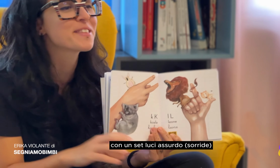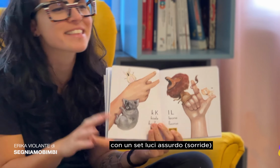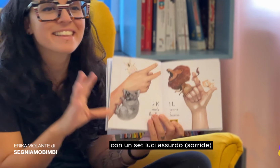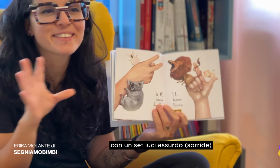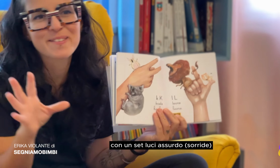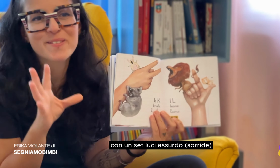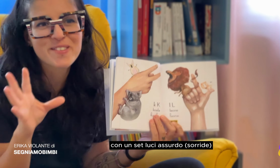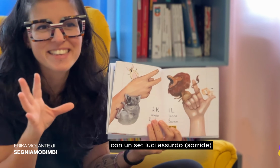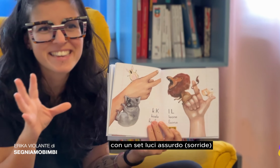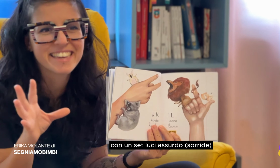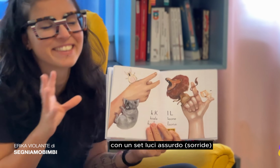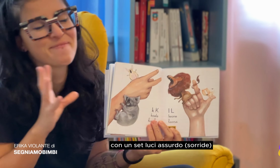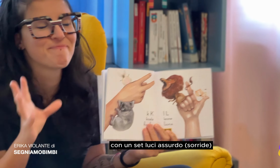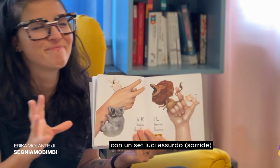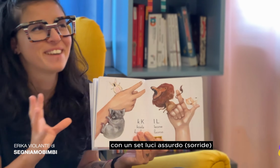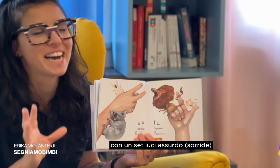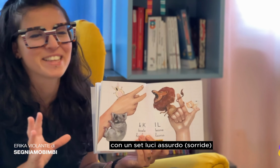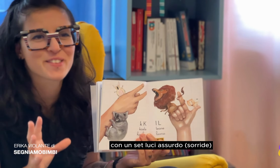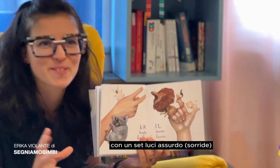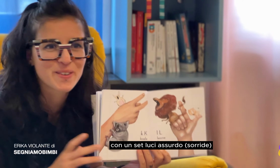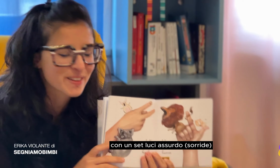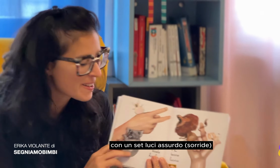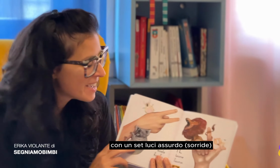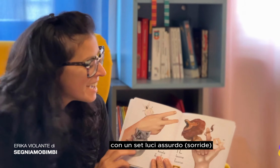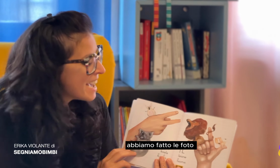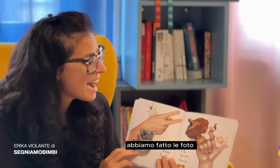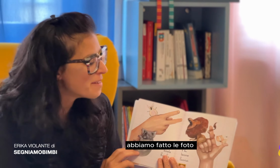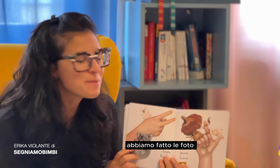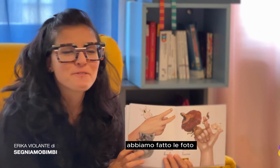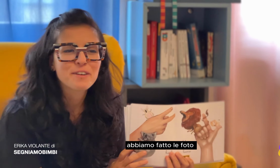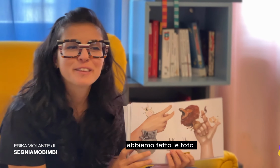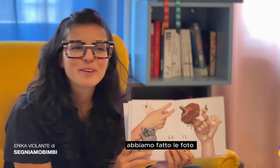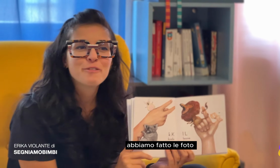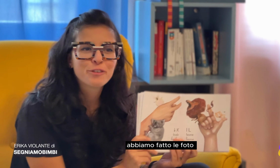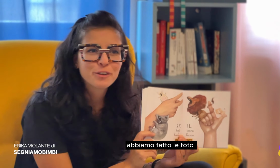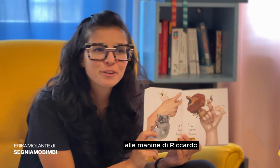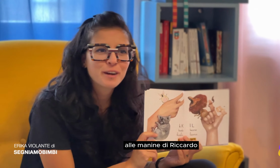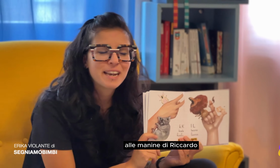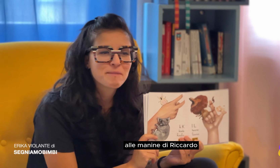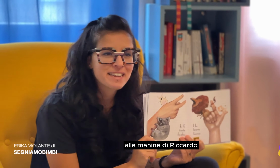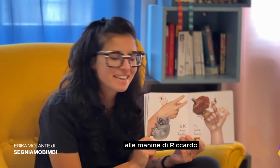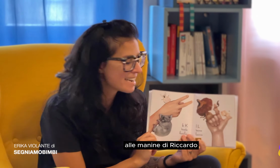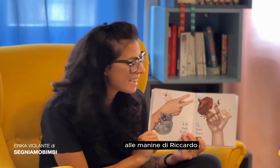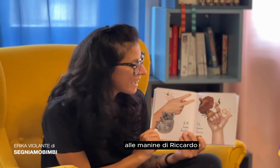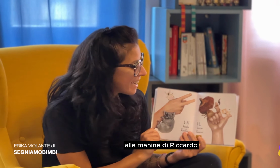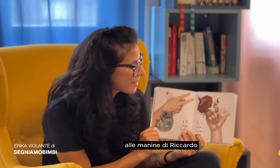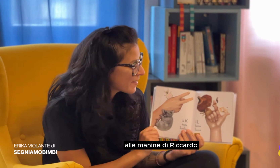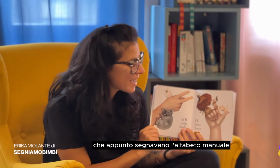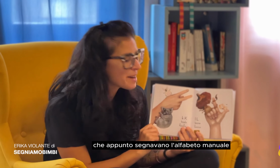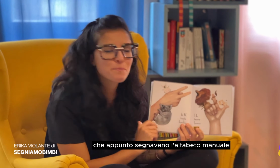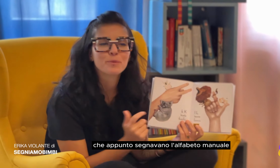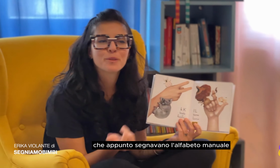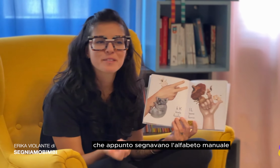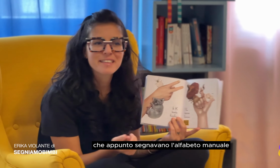set luci assurdo. Abbiamo fatto le foto alle manine di Riccardo, che appunto